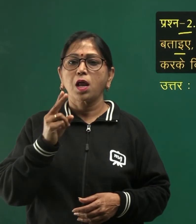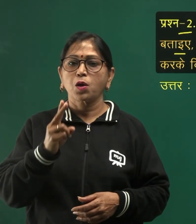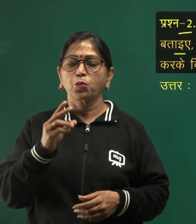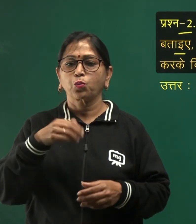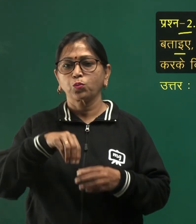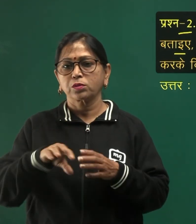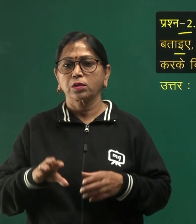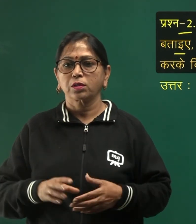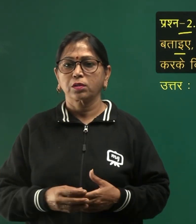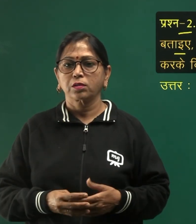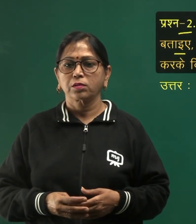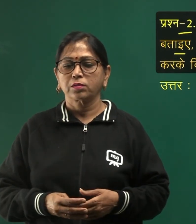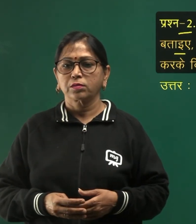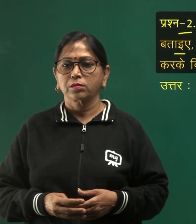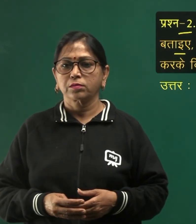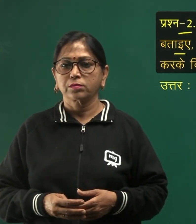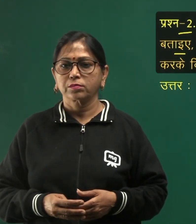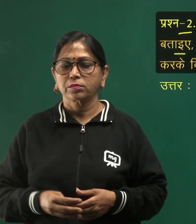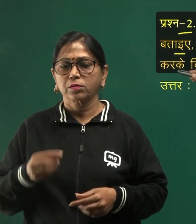जो कल और इनसे